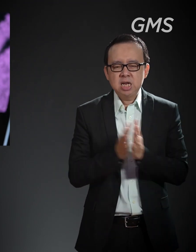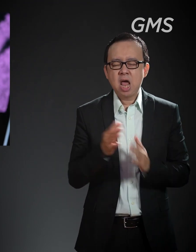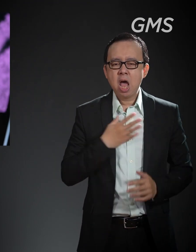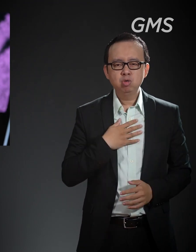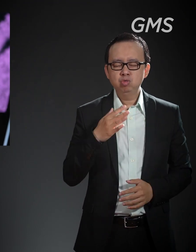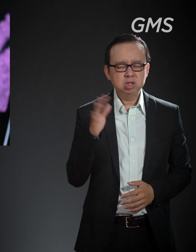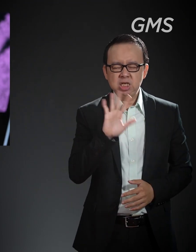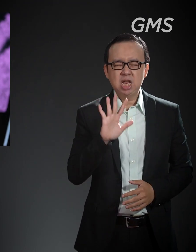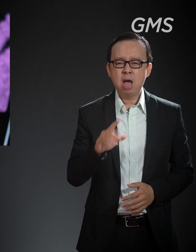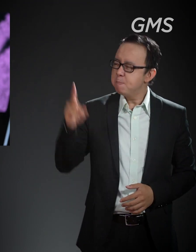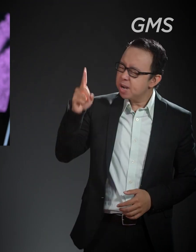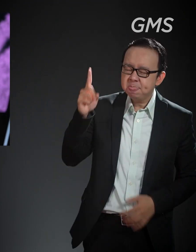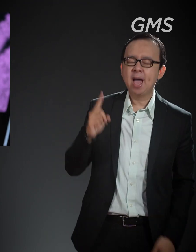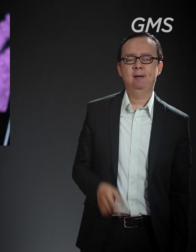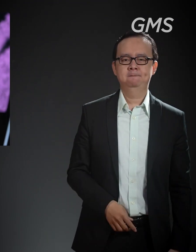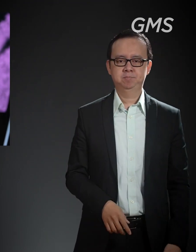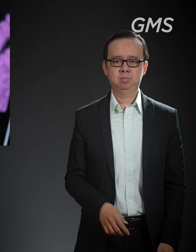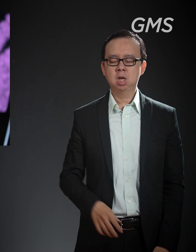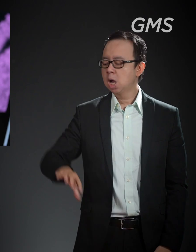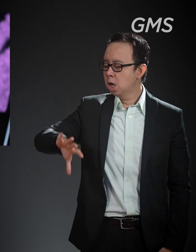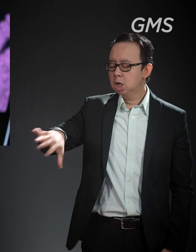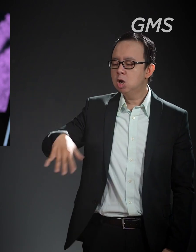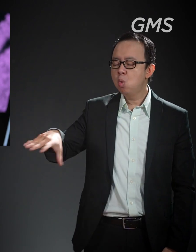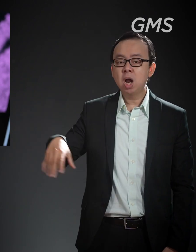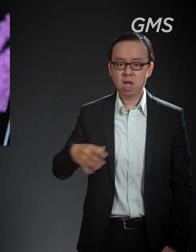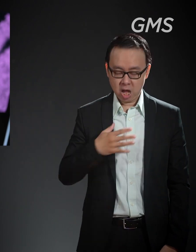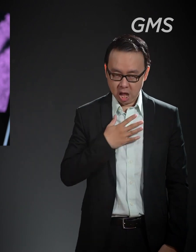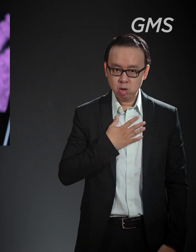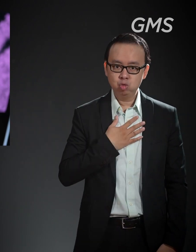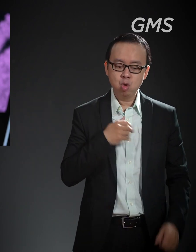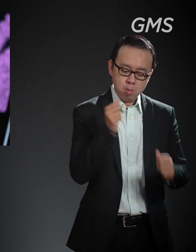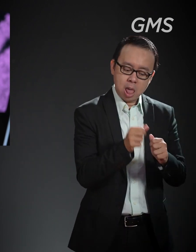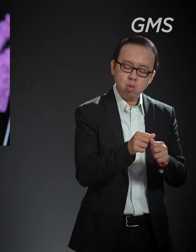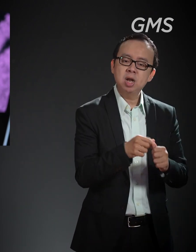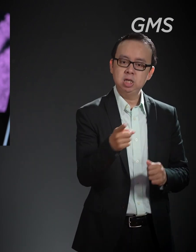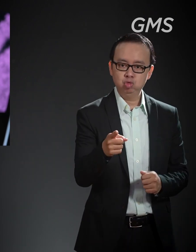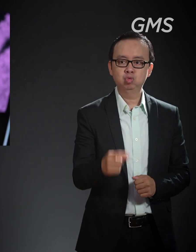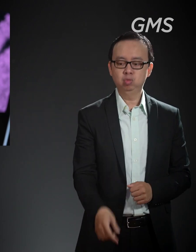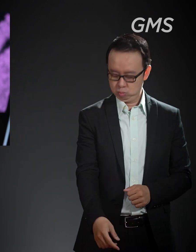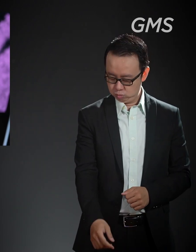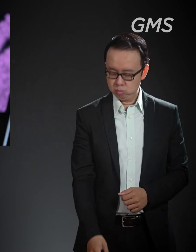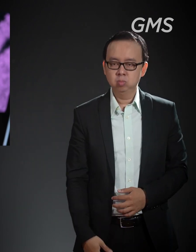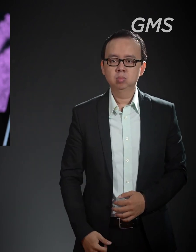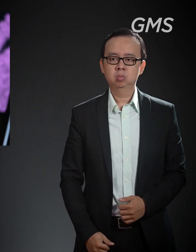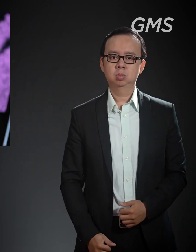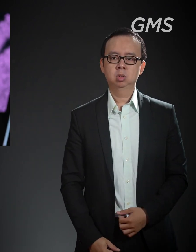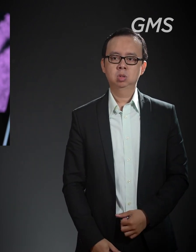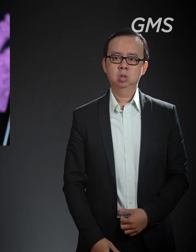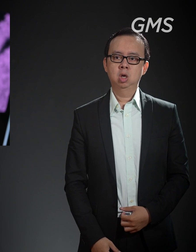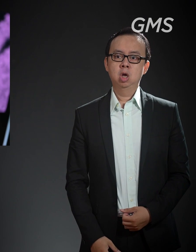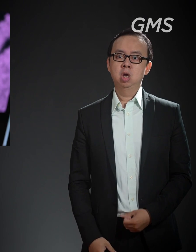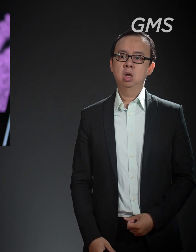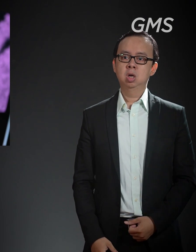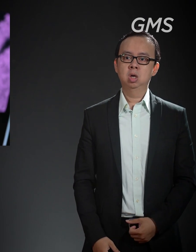lain. Keluarga kami lakukan itu bukan karena diperintahkan Tuhan harus kasih 10%. Enggak. Tuhan perintahkan bukan